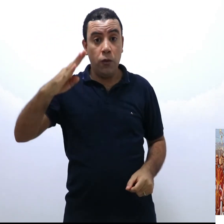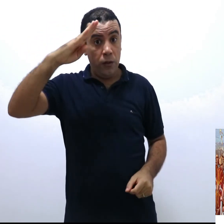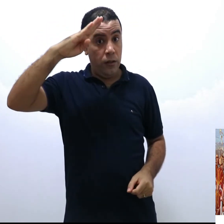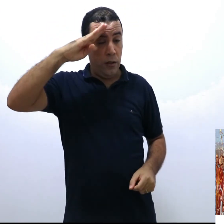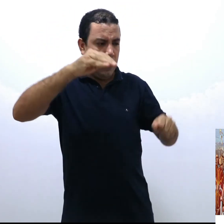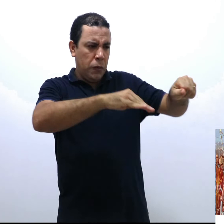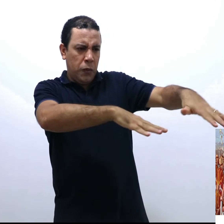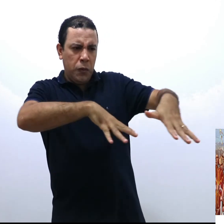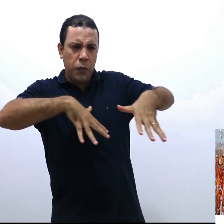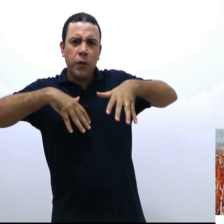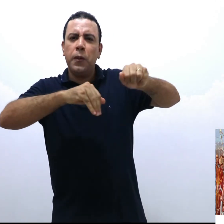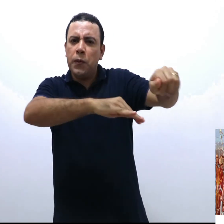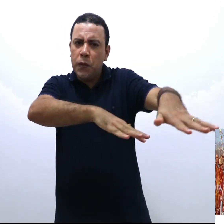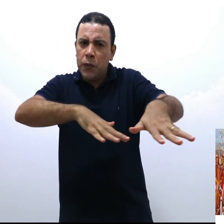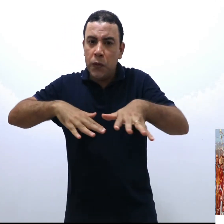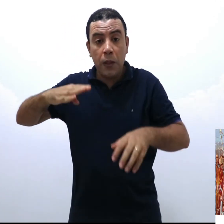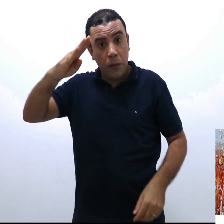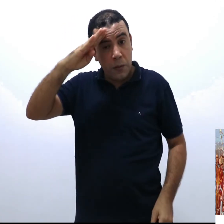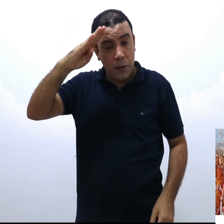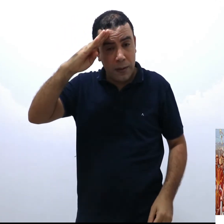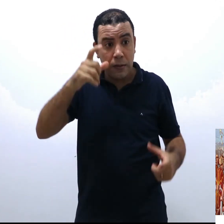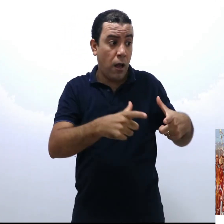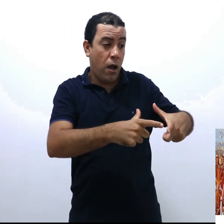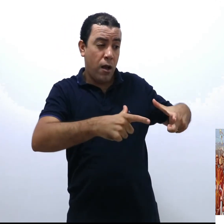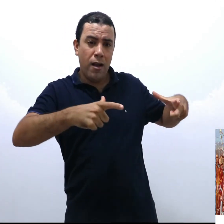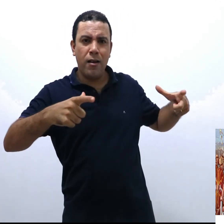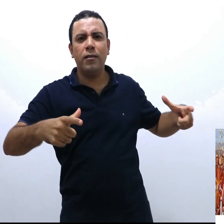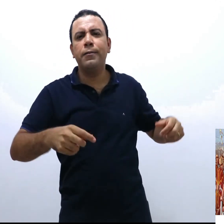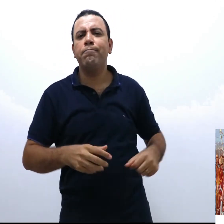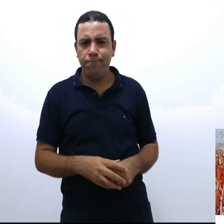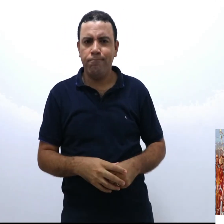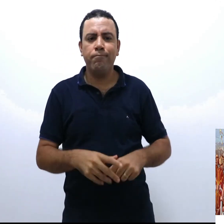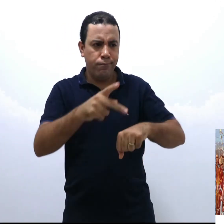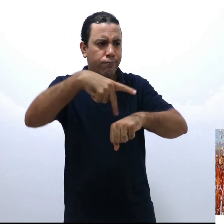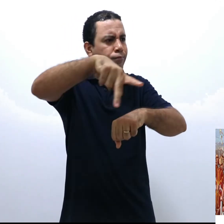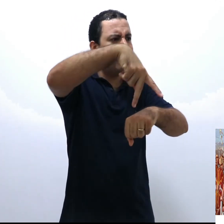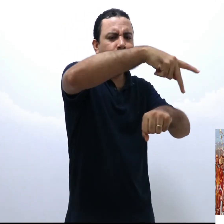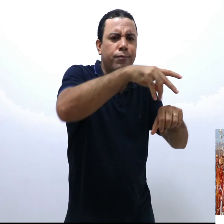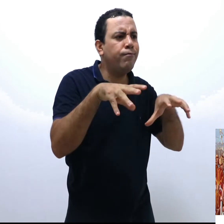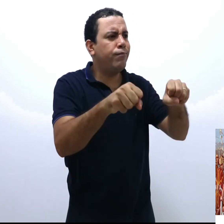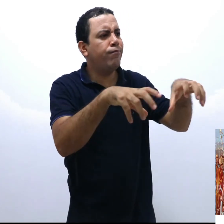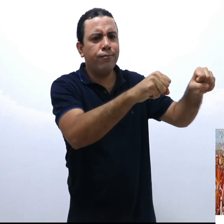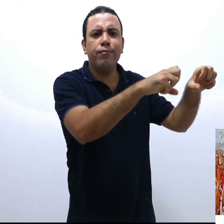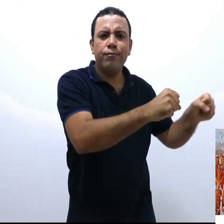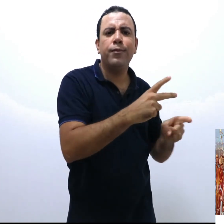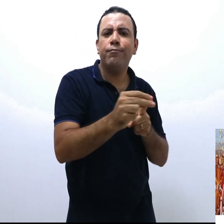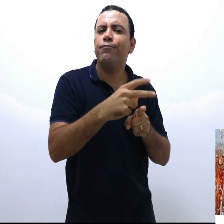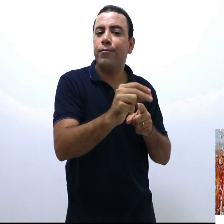exércitos, eles eram numerosos, e os países vizinhos, as regiões vizinhas eram conquistadas e eram